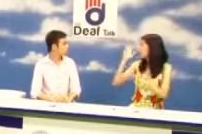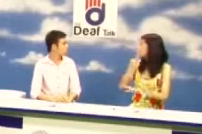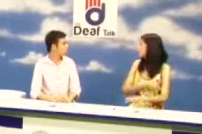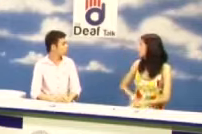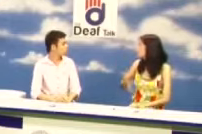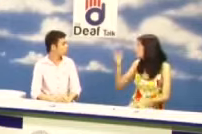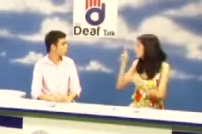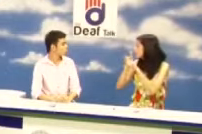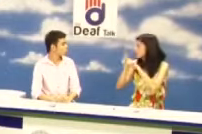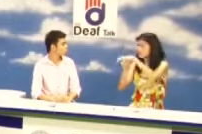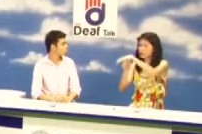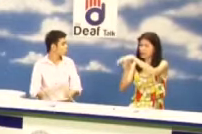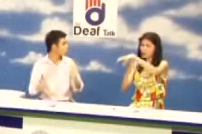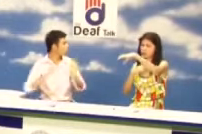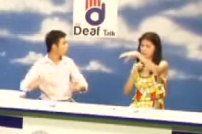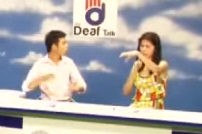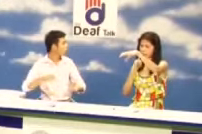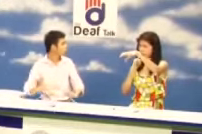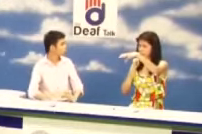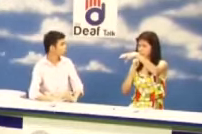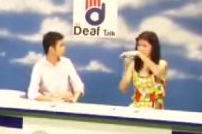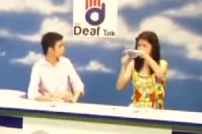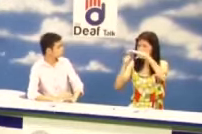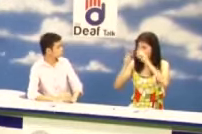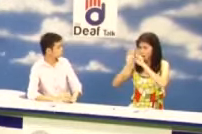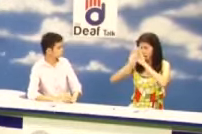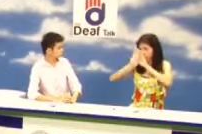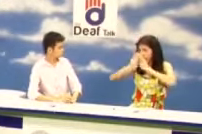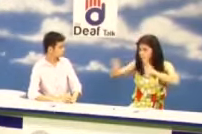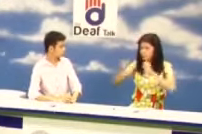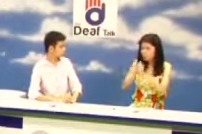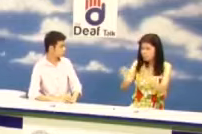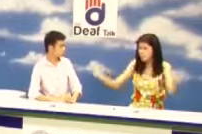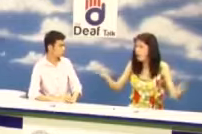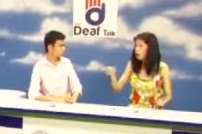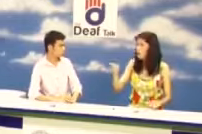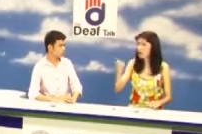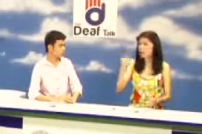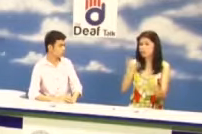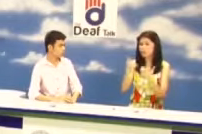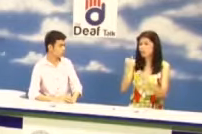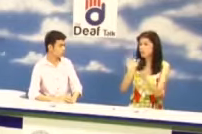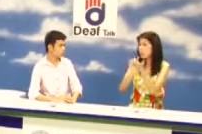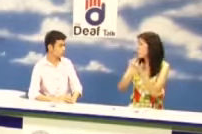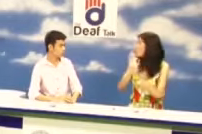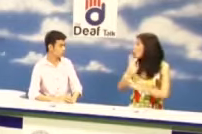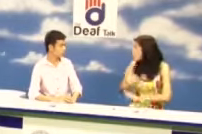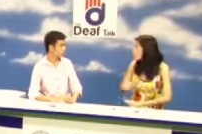คนที่มีการได้ยินนะคะเราก็พยายามดูแลเขาไม่ว่าจะเป็นเรื่องคำบรรยายใต้ภาพถูกไหมคะล่ามภาษามือในจอเนี่ยแต่ว่าพูดถึงแ